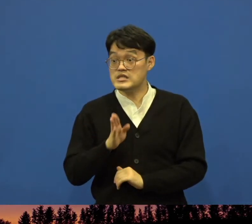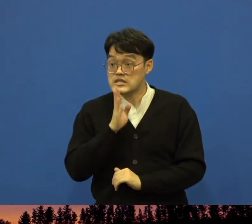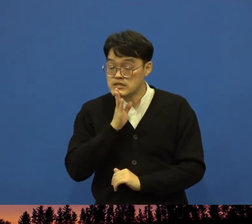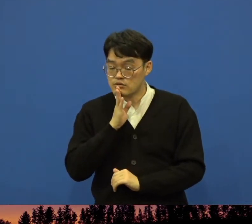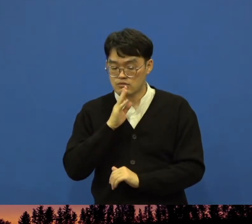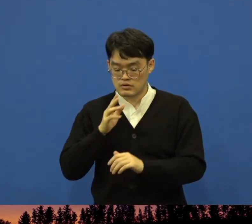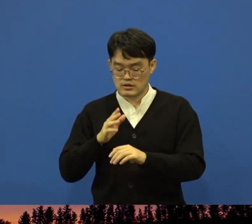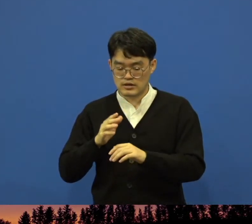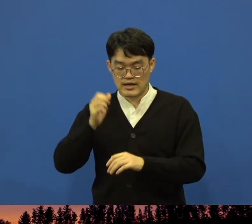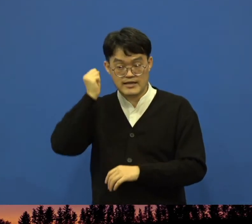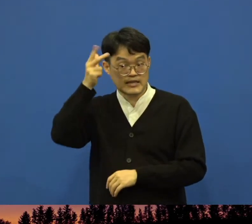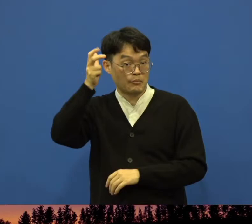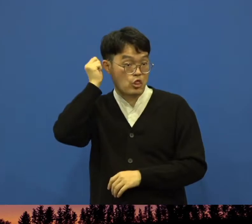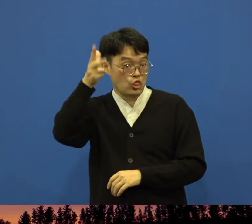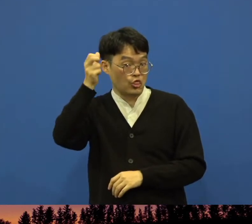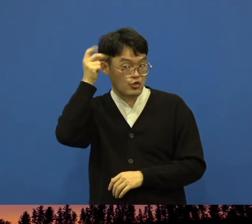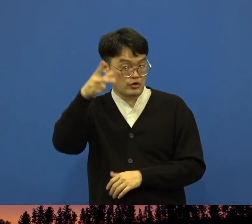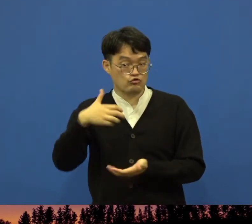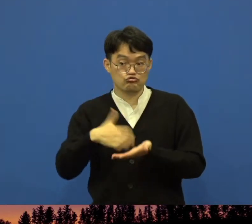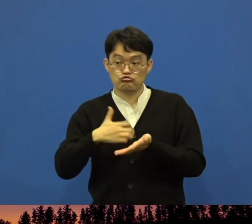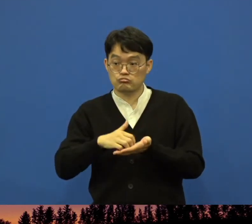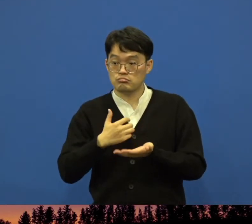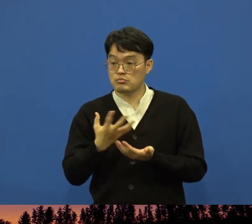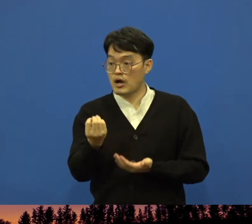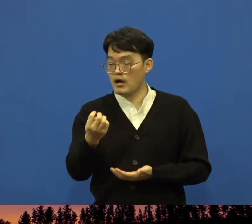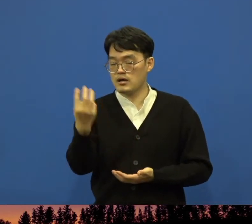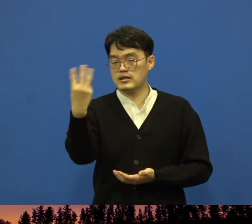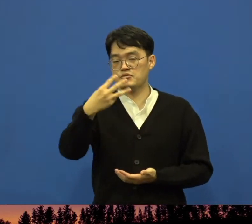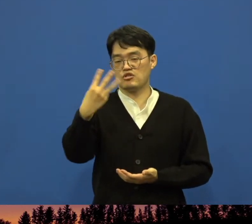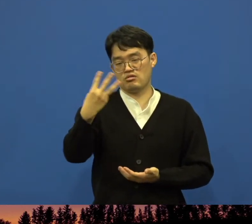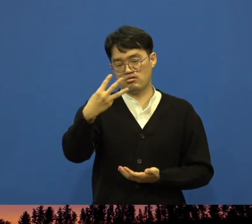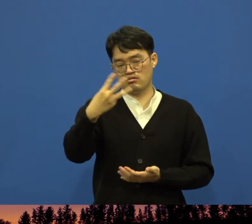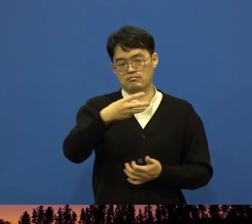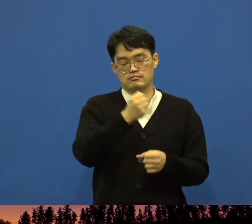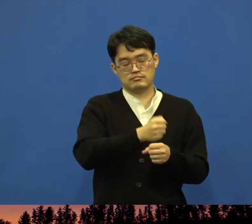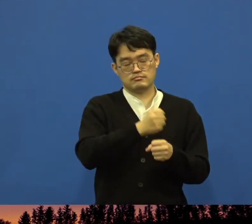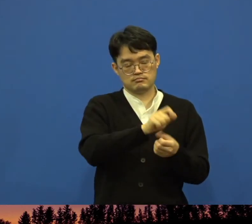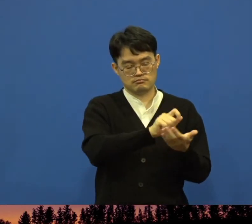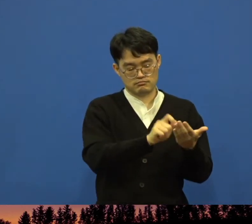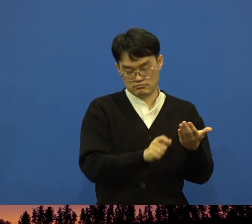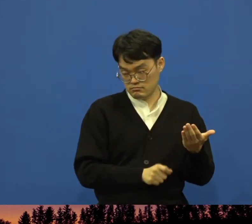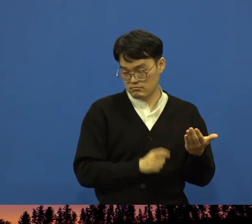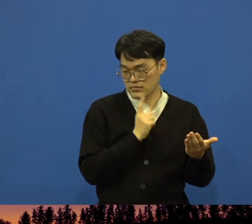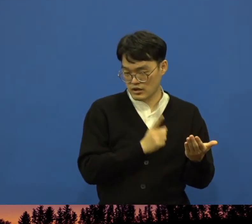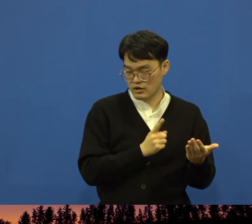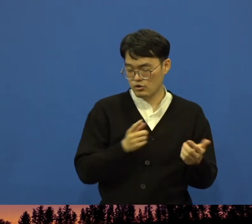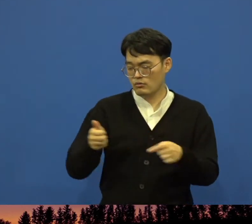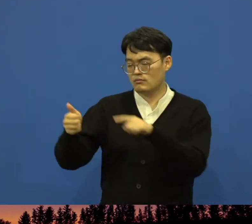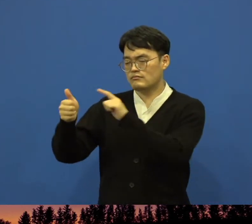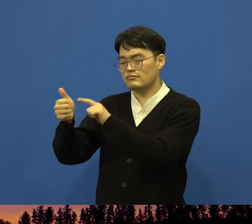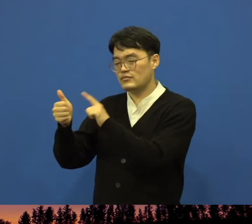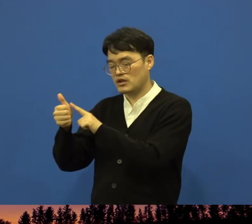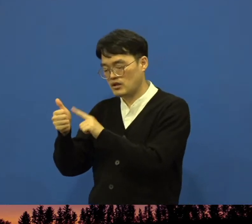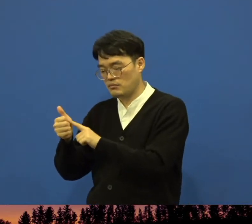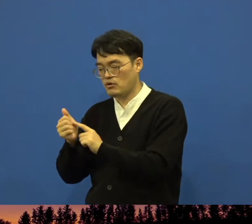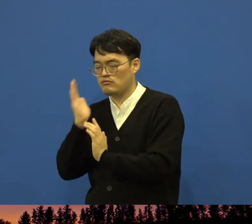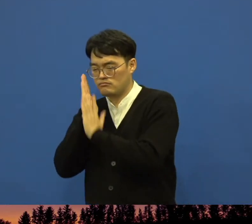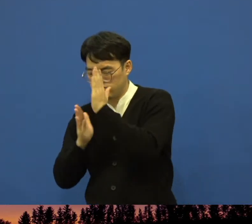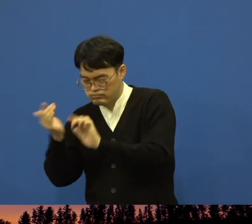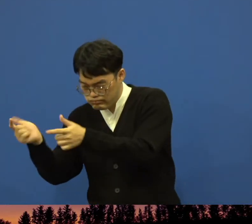지었습니다. 3000잠언. 그리고 식물이나 또 이 짐승, 동물에 대한 연구도 굉장히 많이 했어요.